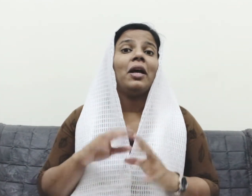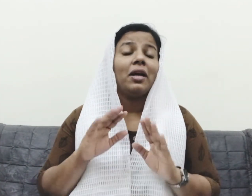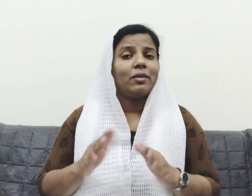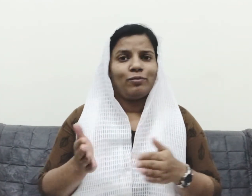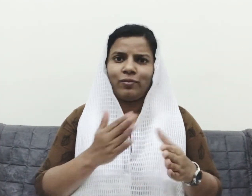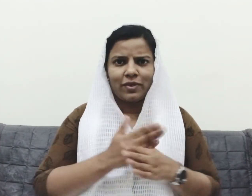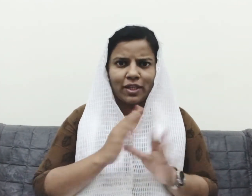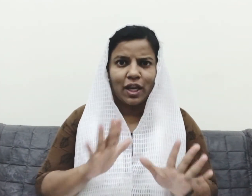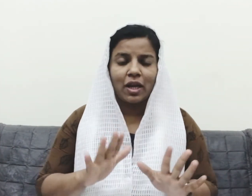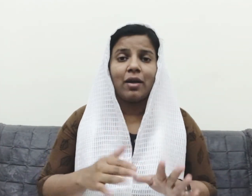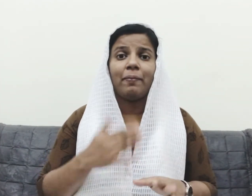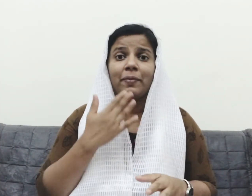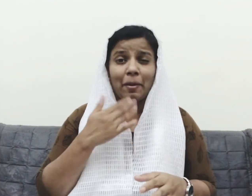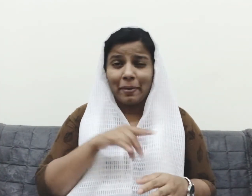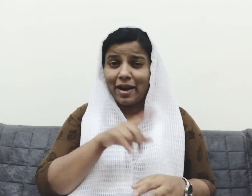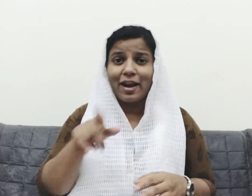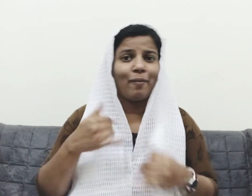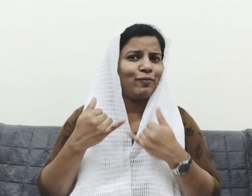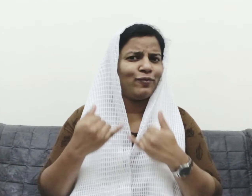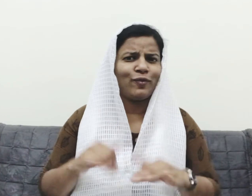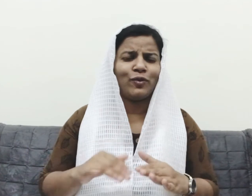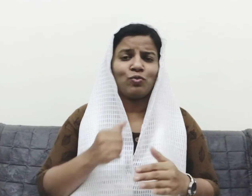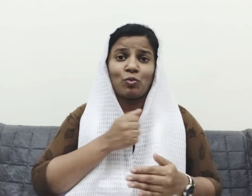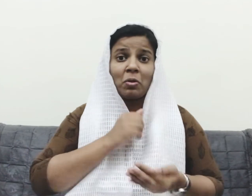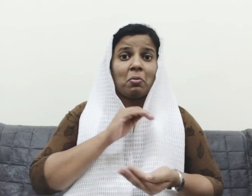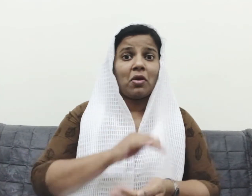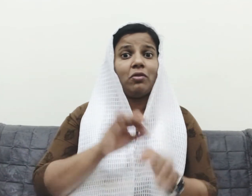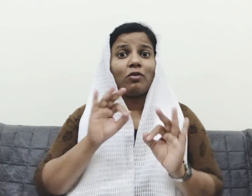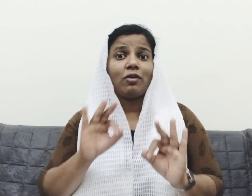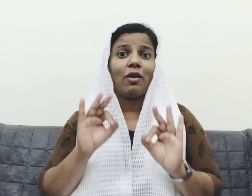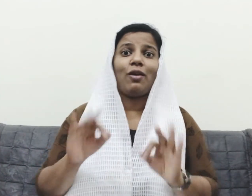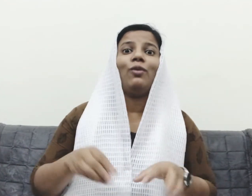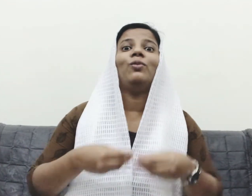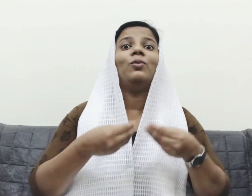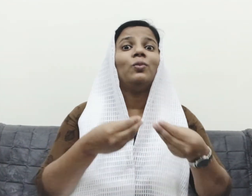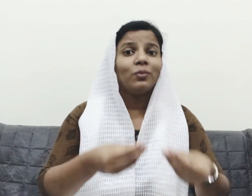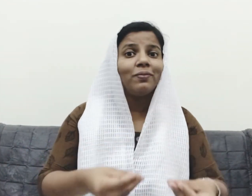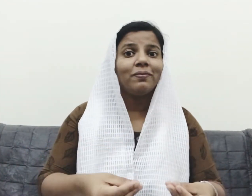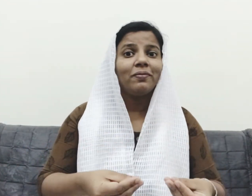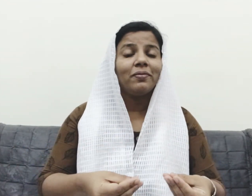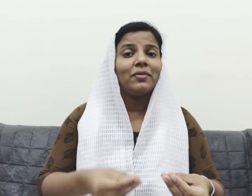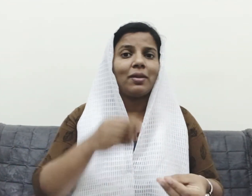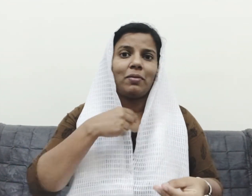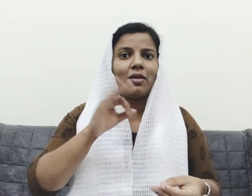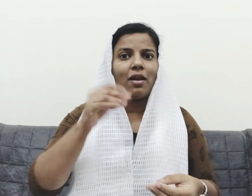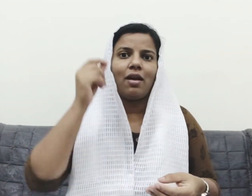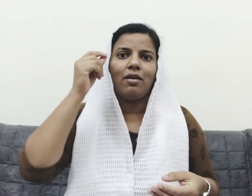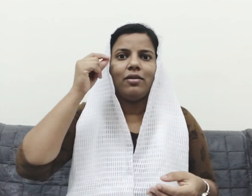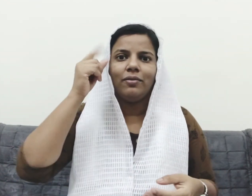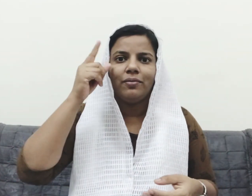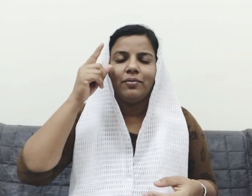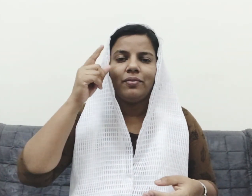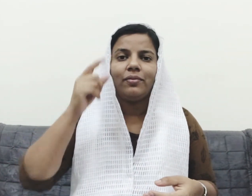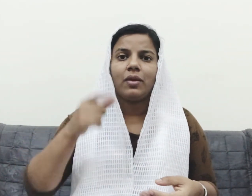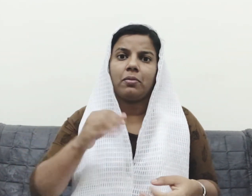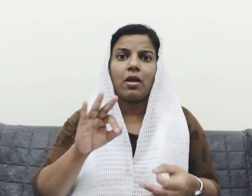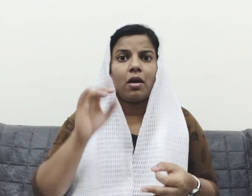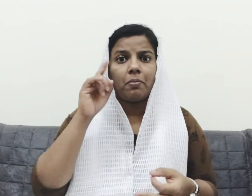അങ്ങനെയെങ്കിൽ ദോഷികളായ നിങ്ങൾ നിങ്ങളുടെ മക്കൾക്ക് നല്ല ദാനങ്ങളെ കൊടുക്കുന്ന അറിയുന്നു എങ്കിൽ, അപ്പം നിങ്ങൾക്ക് അറിയാം നിങ്ങളുടെ